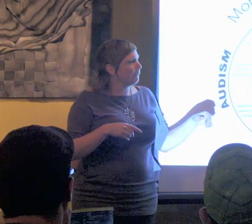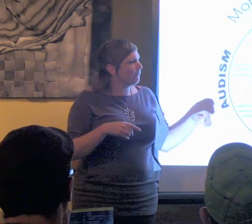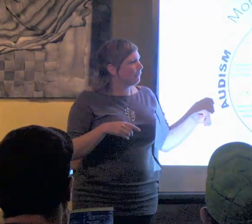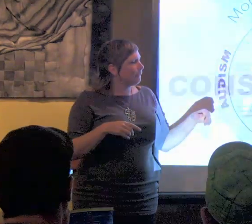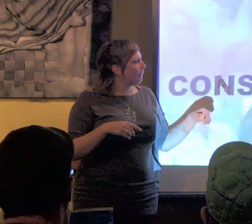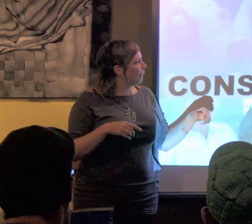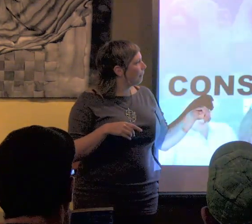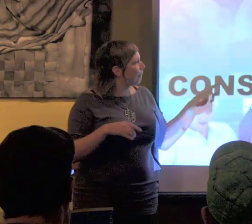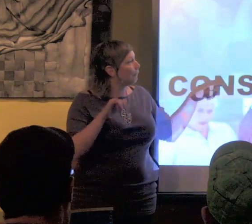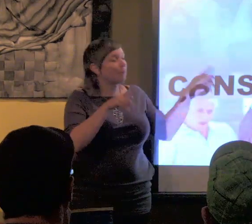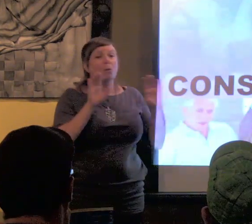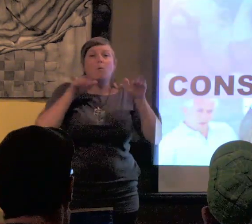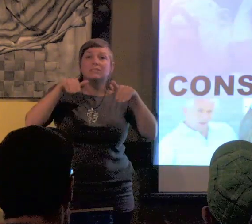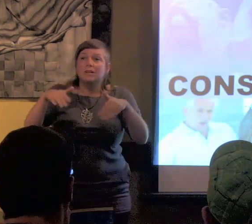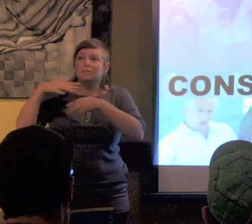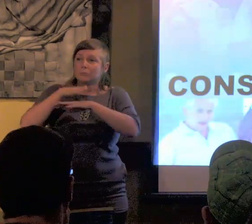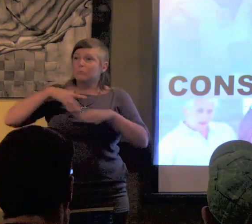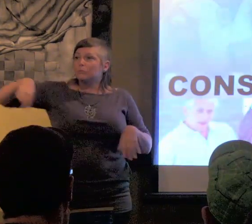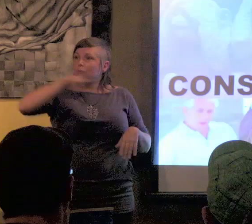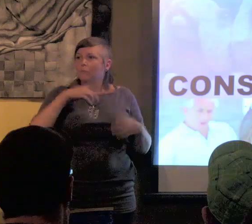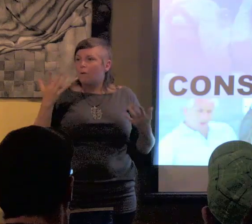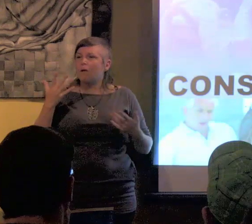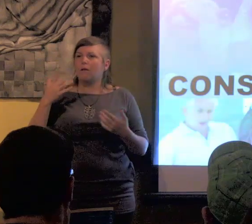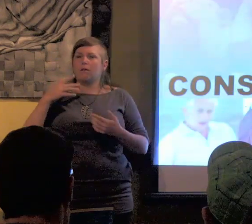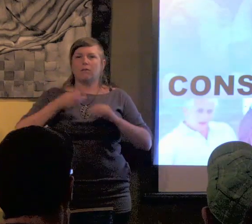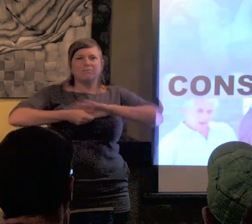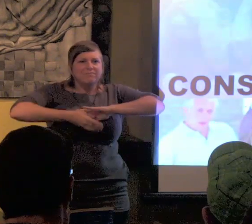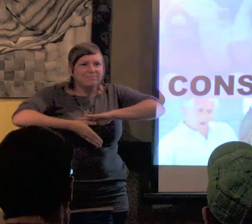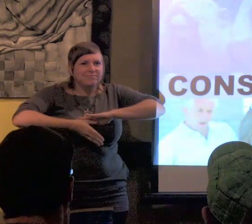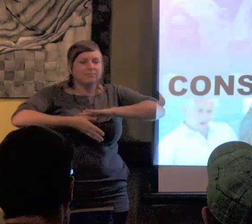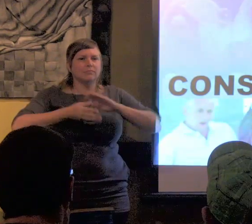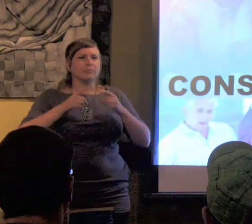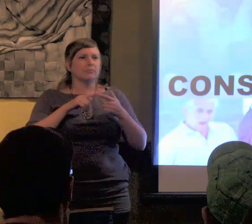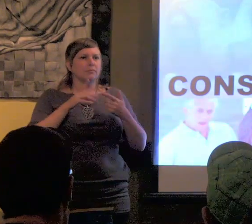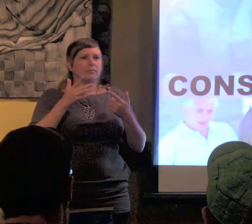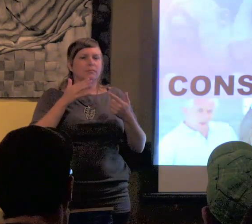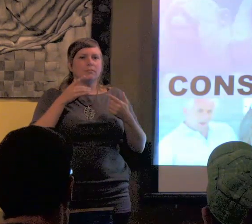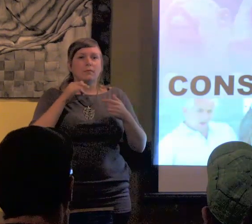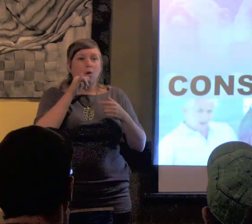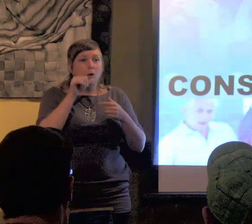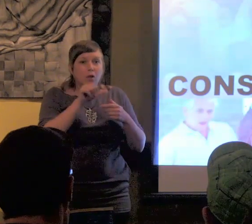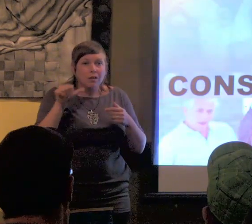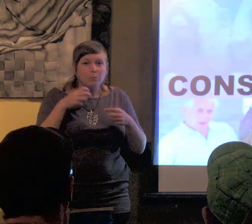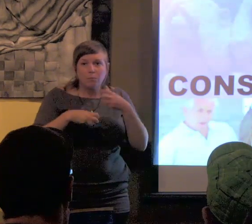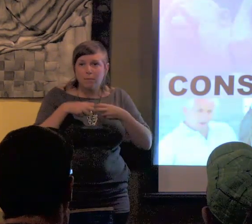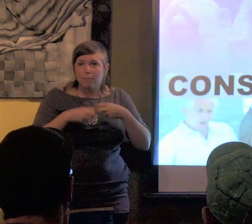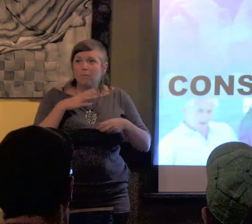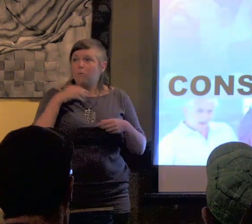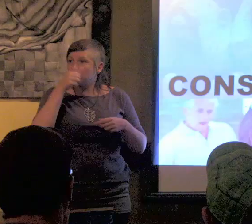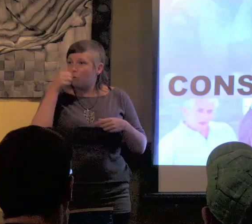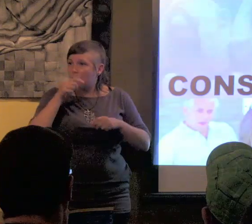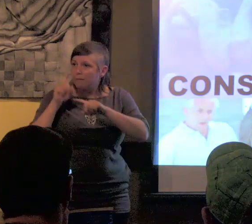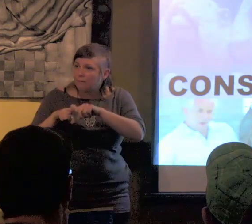de correction de la surdité, d'oppression en tendance sur les personnes sourdes finit par être intégrée. Quelles sont les conséquences? Bien, il peut y avoir